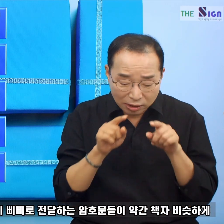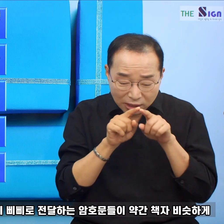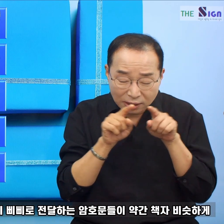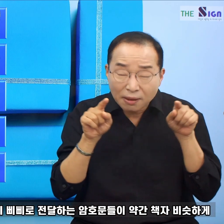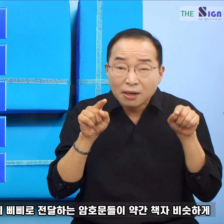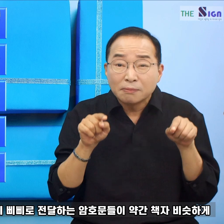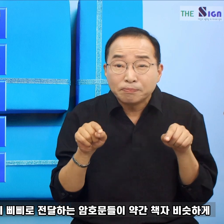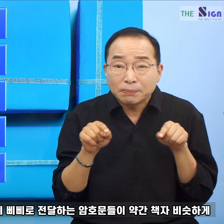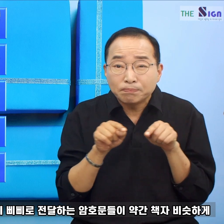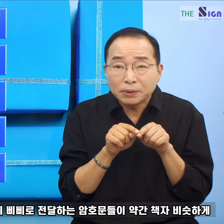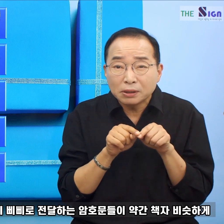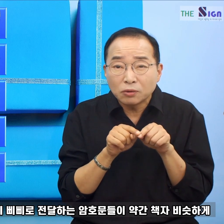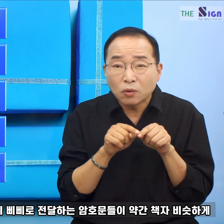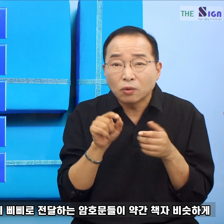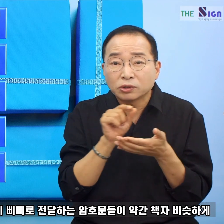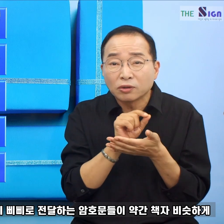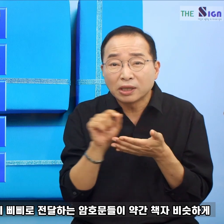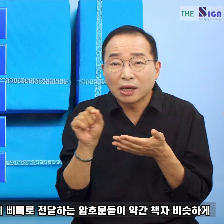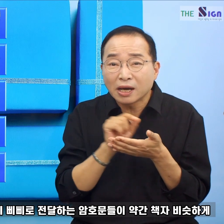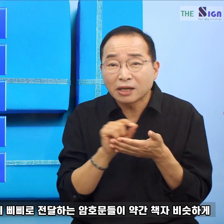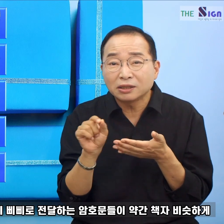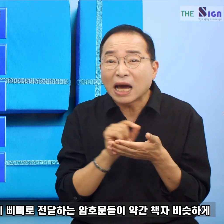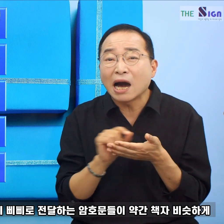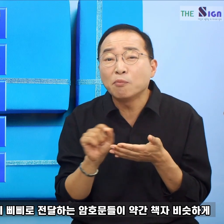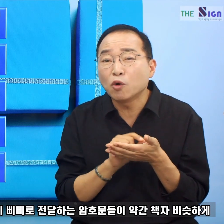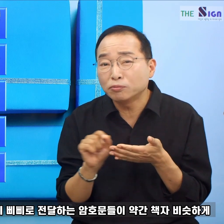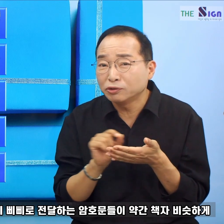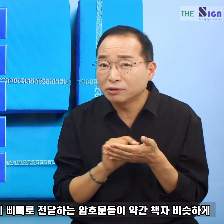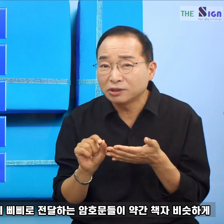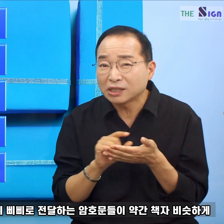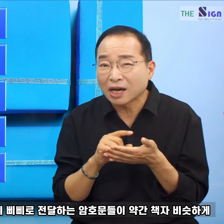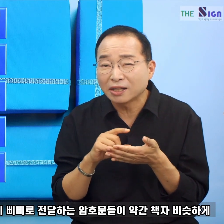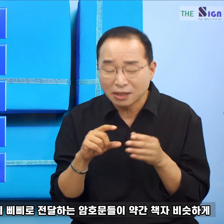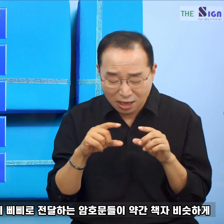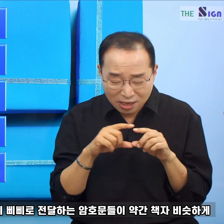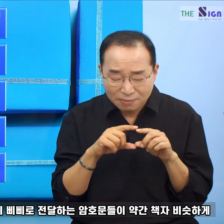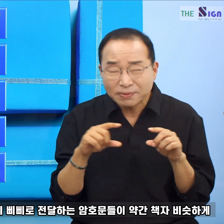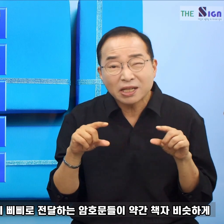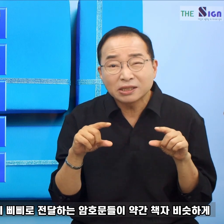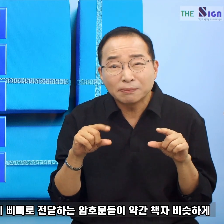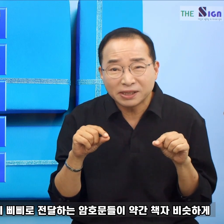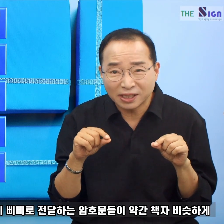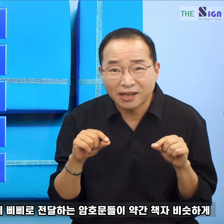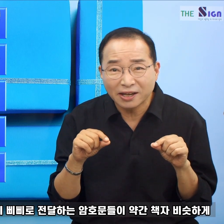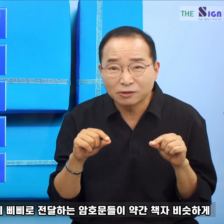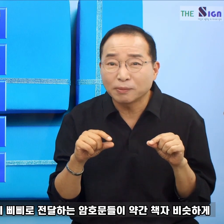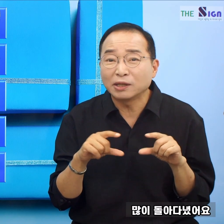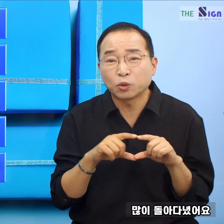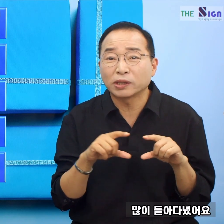이제 삐삐로 전달하는 암호문들이 약간 책자 비슷하게 해가지고 많이